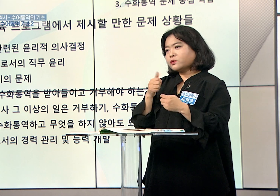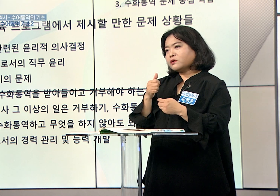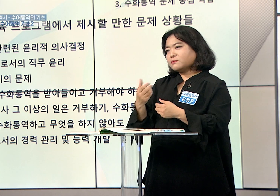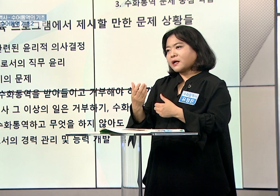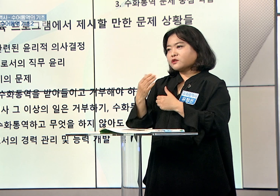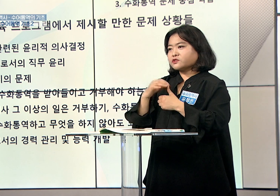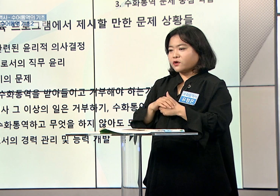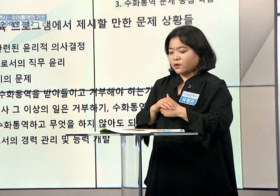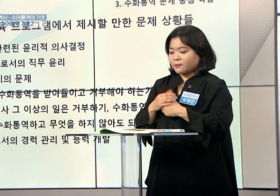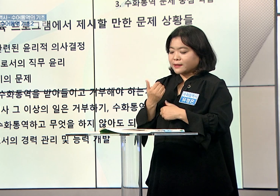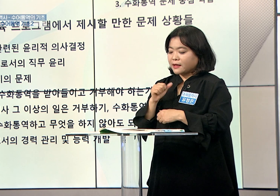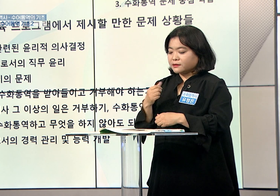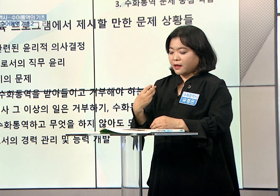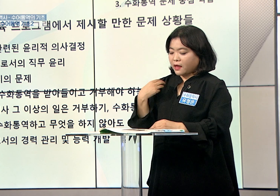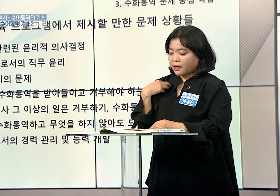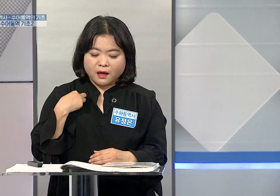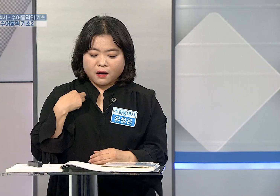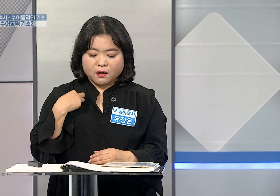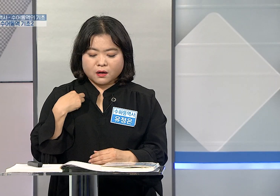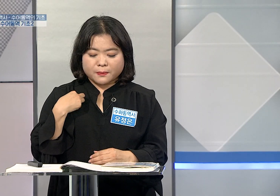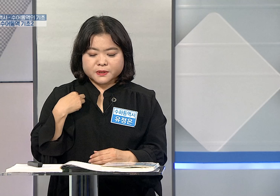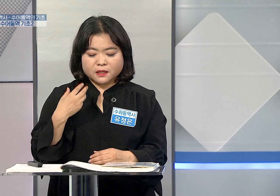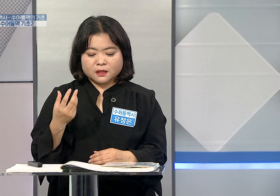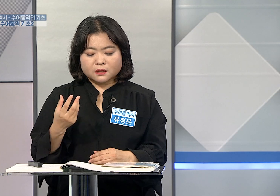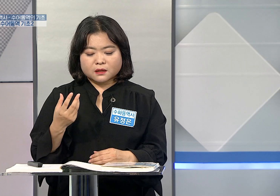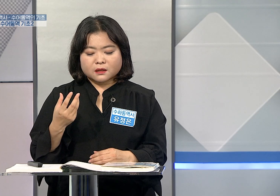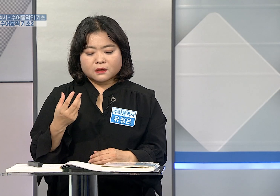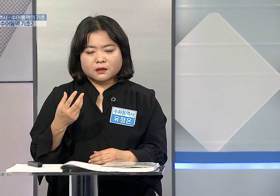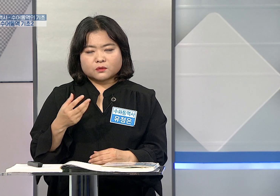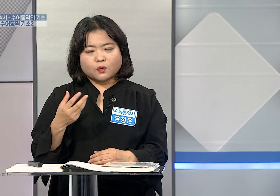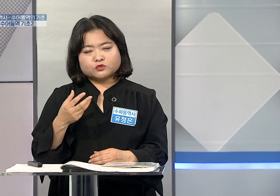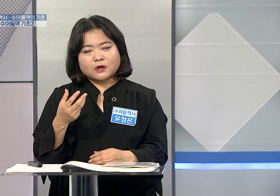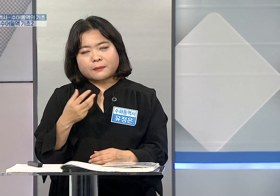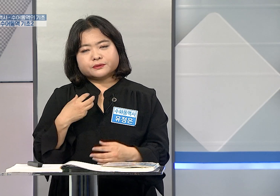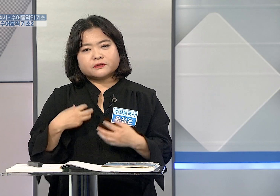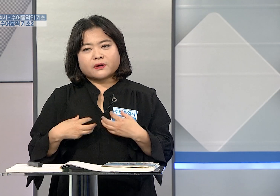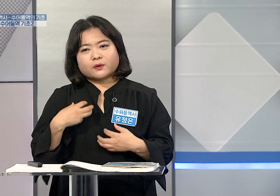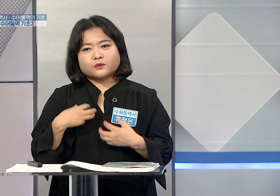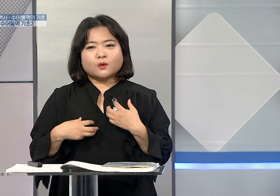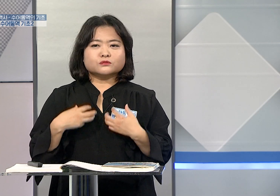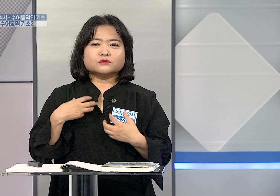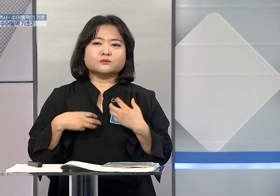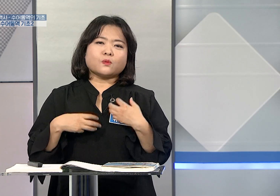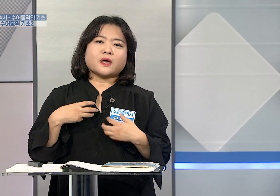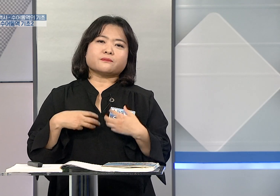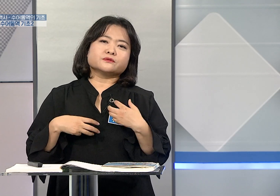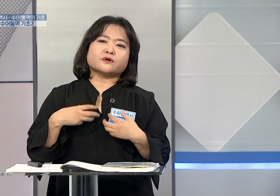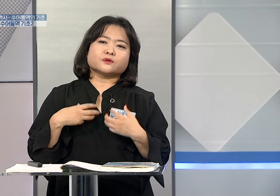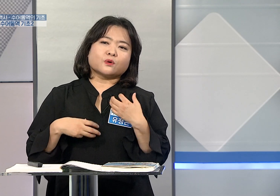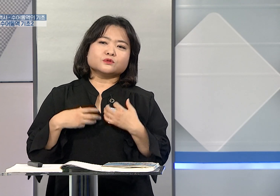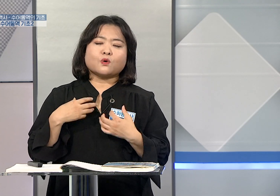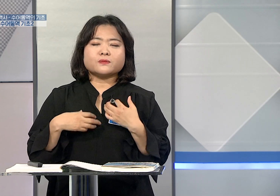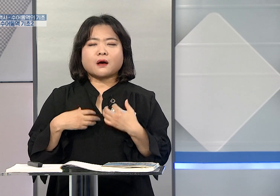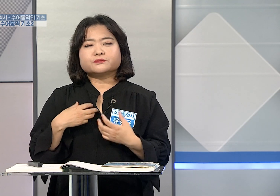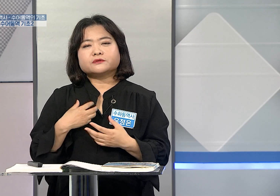수화통역을 맡겼어요. 맡았는데 갑자기 너무 아픈 거예요. 너무 몸이 아픈 거예요. 너무 몸이